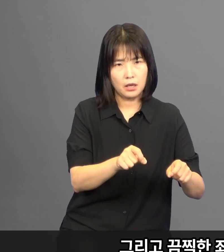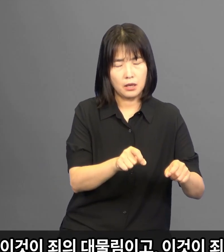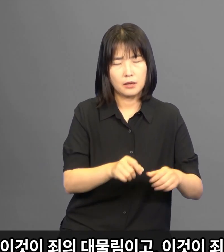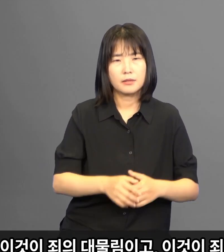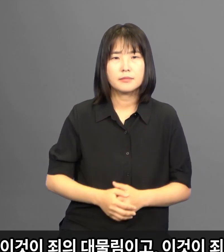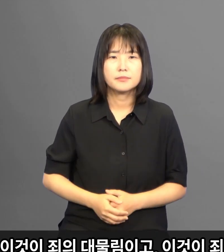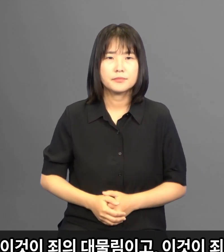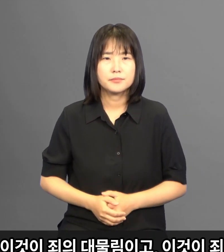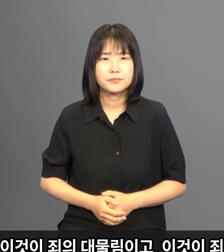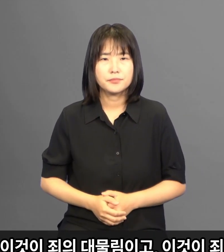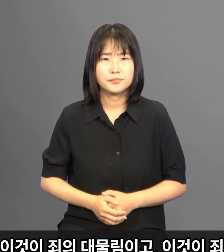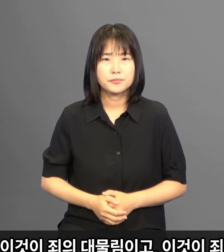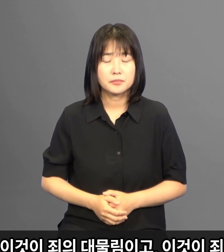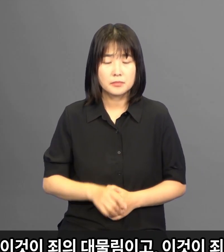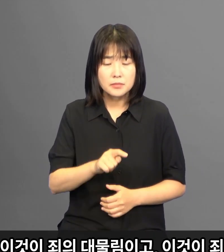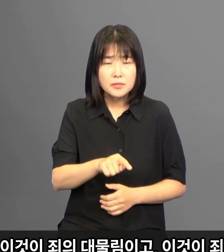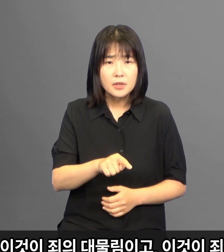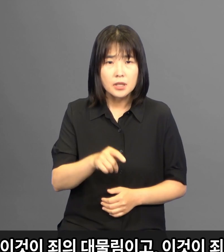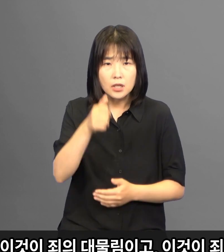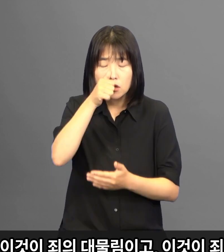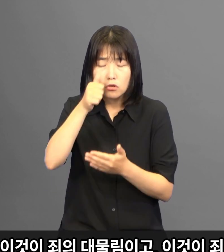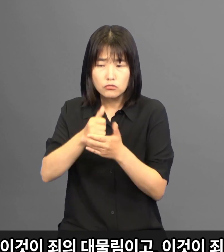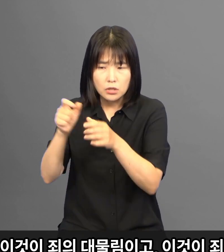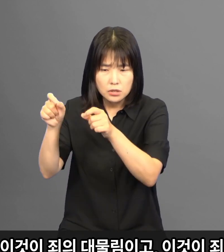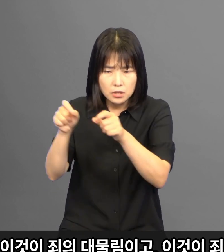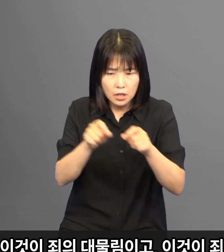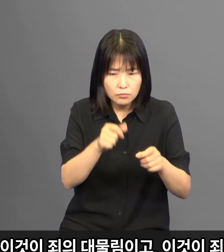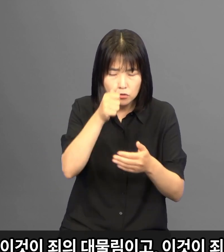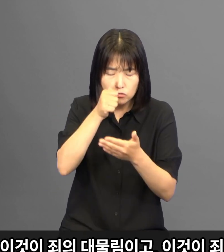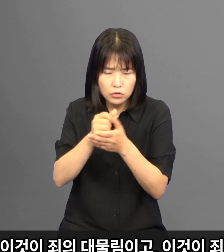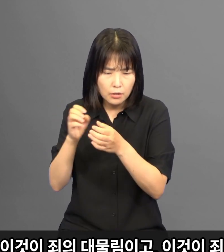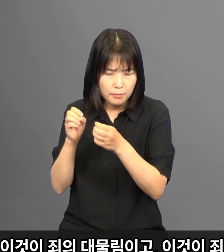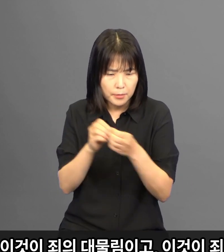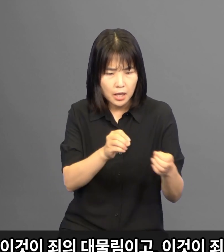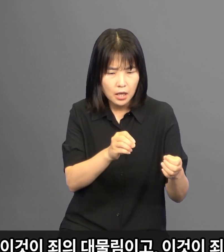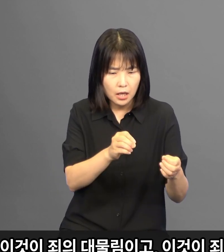맺게 됐어요. 이것이 죄의 대물림이고, 이것이 죄의 전염성이고, 이것이 죄의